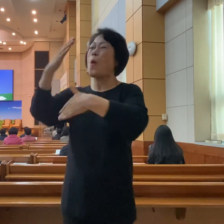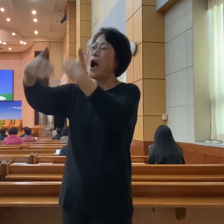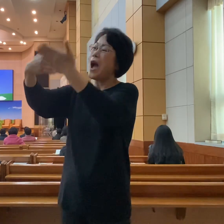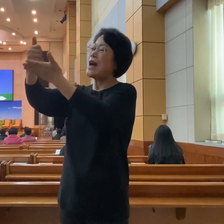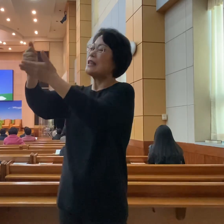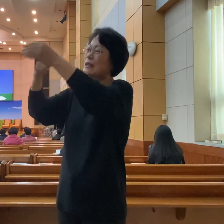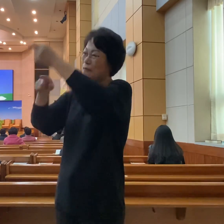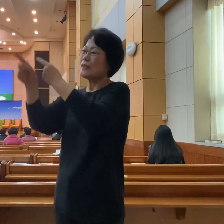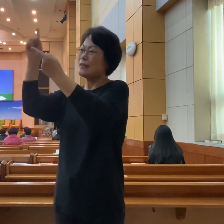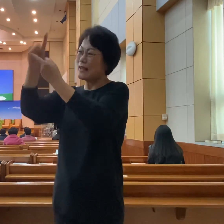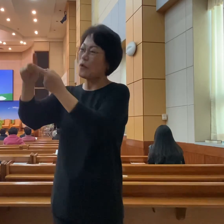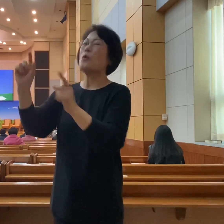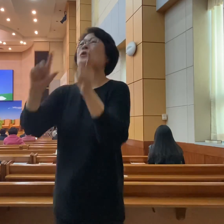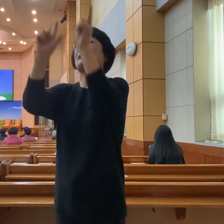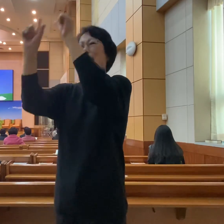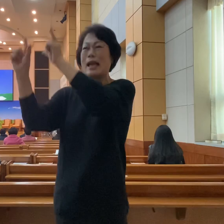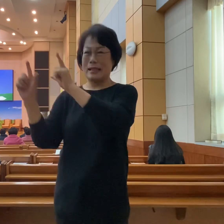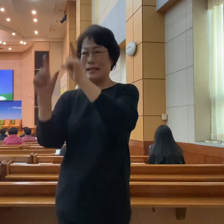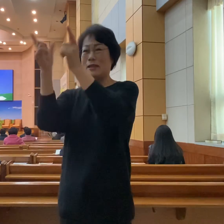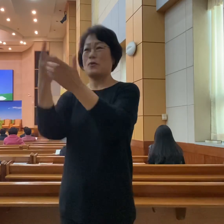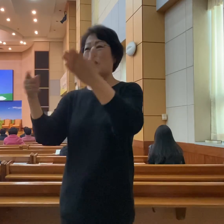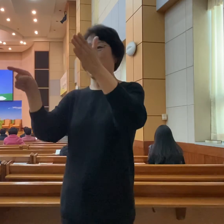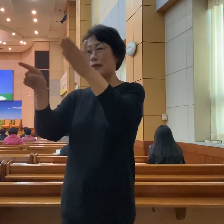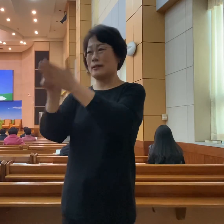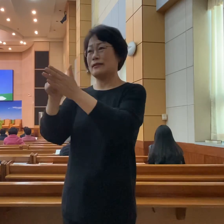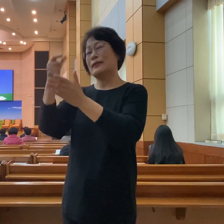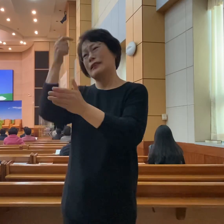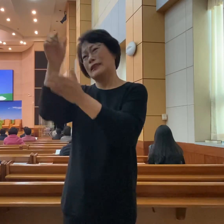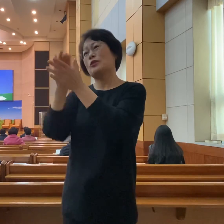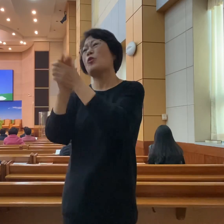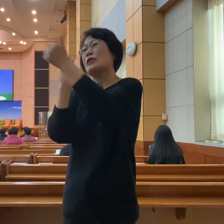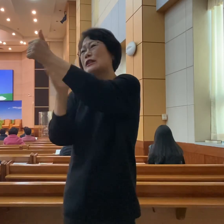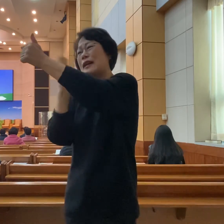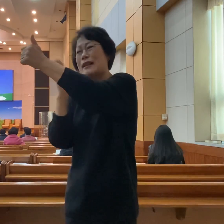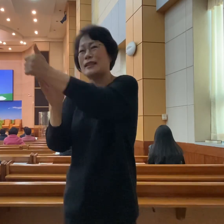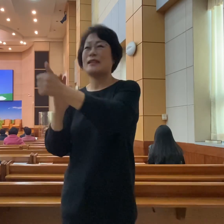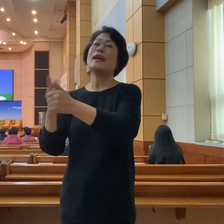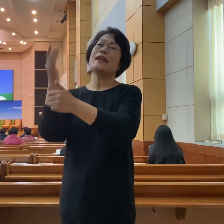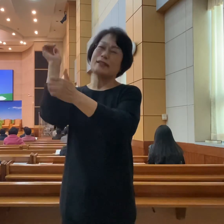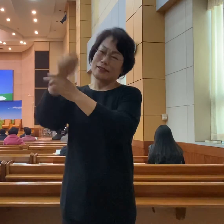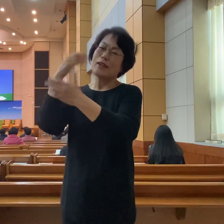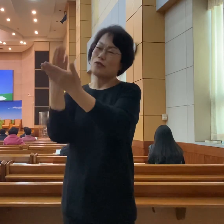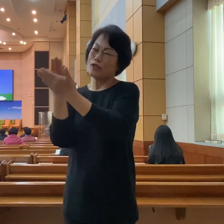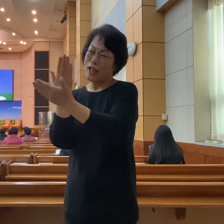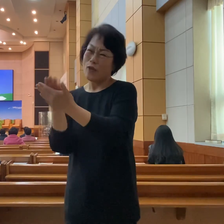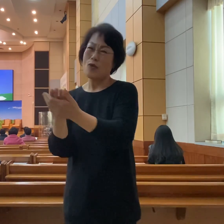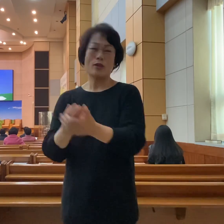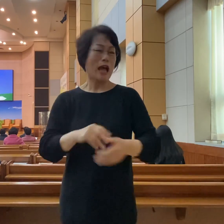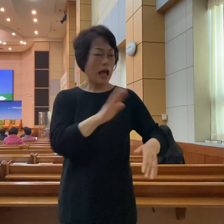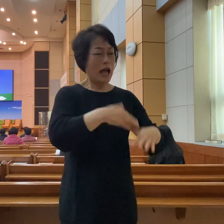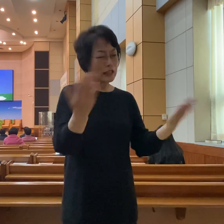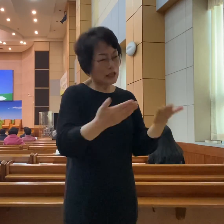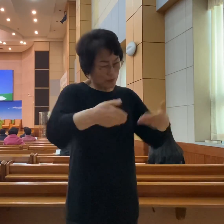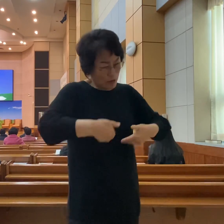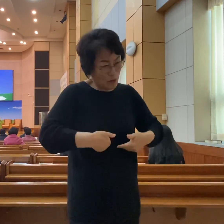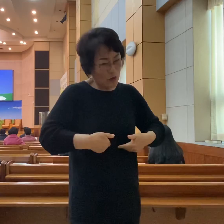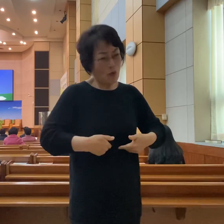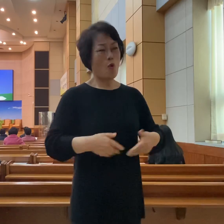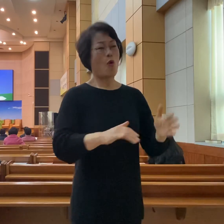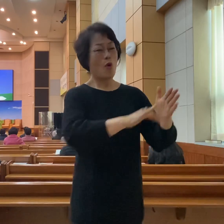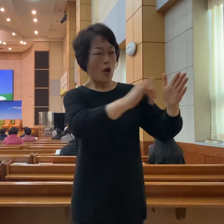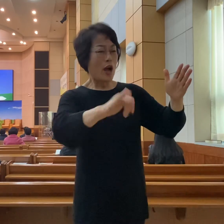하나님 들어주십시오. 대학에도 합격을 해야 되고 또 직장에도 취직을 해야 되고 가정도